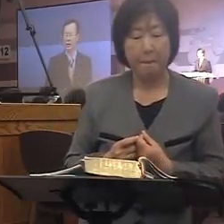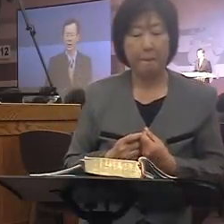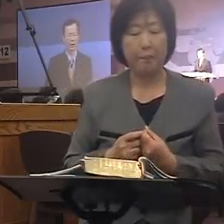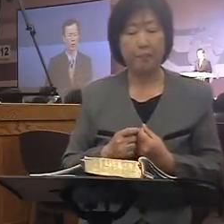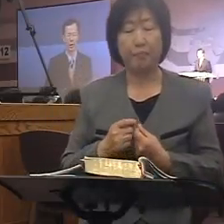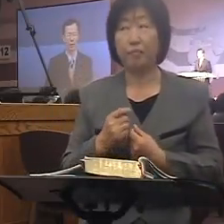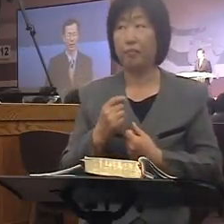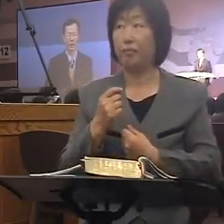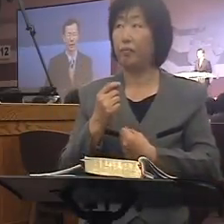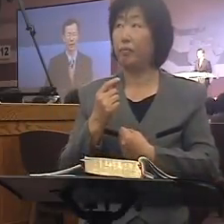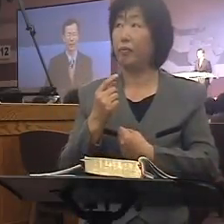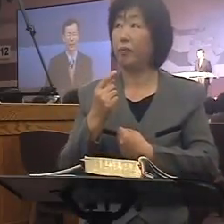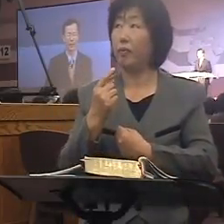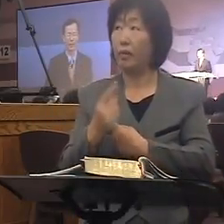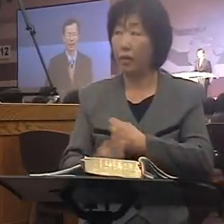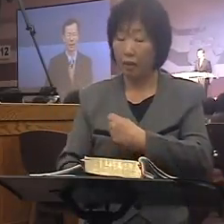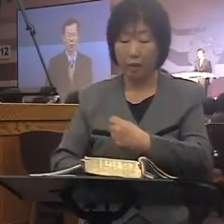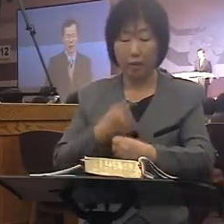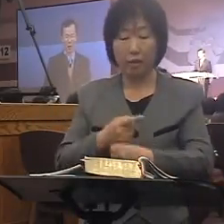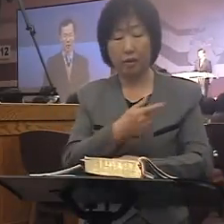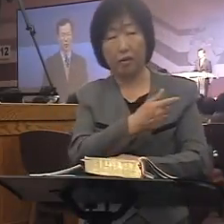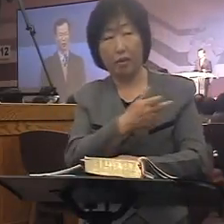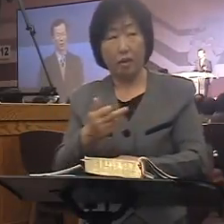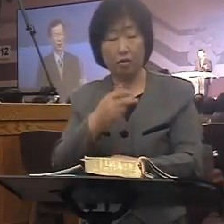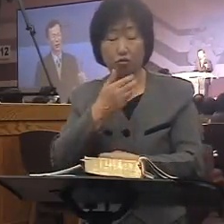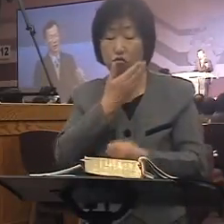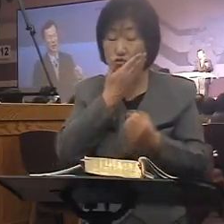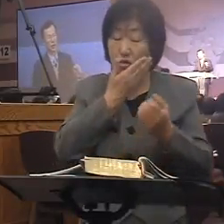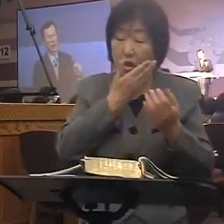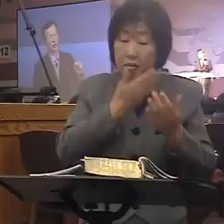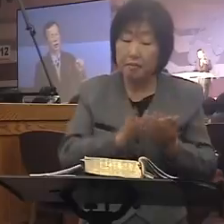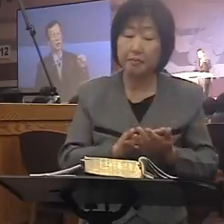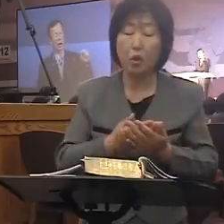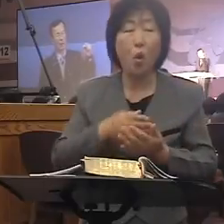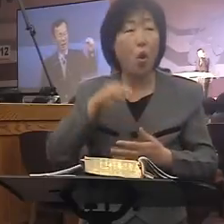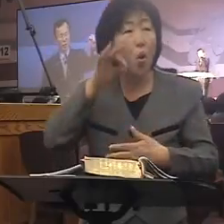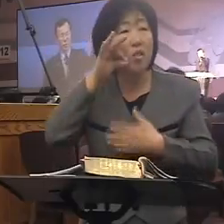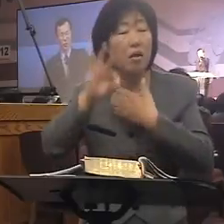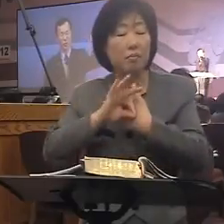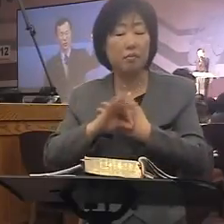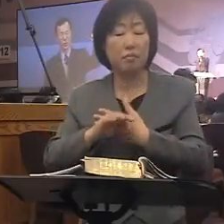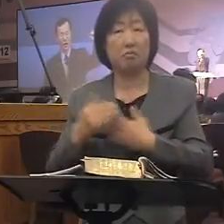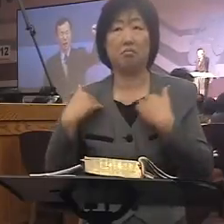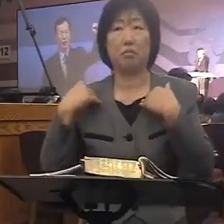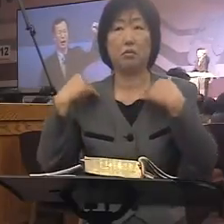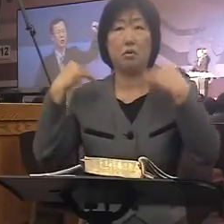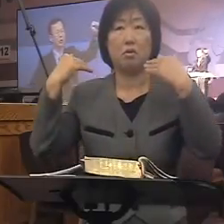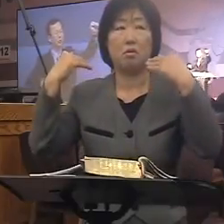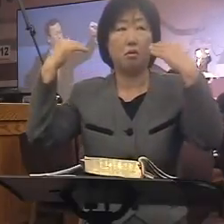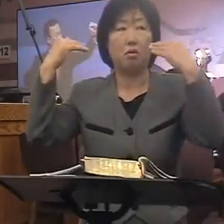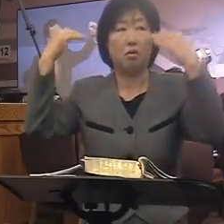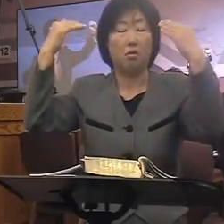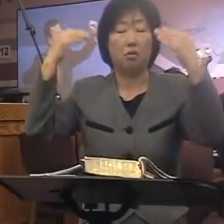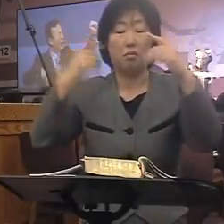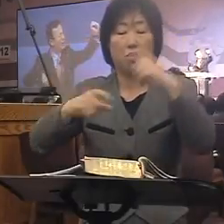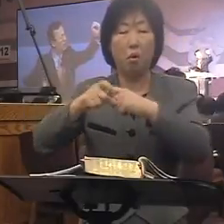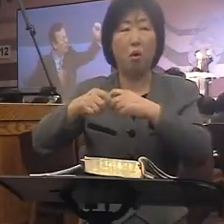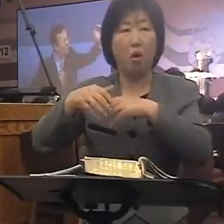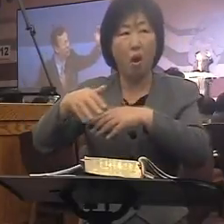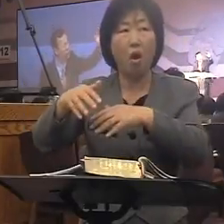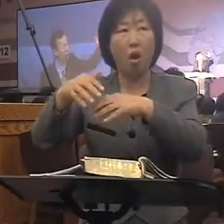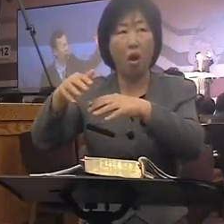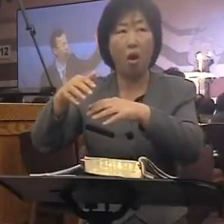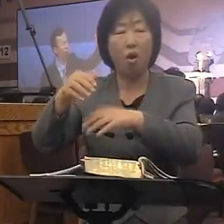이면이 굉장히 중요합니다. 뭐냐면요, 성장하면 할수록 나가면 나갈수록 뿌리가